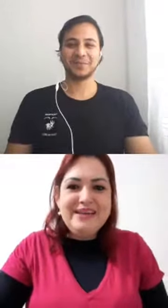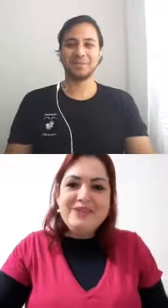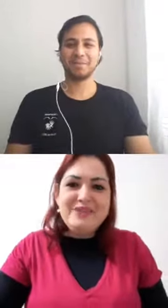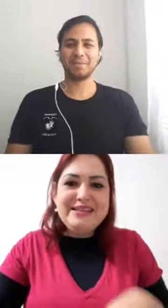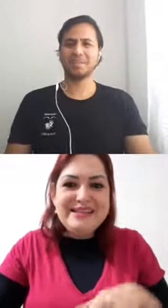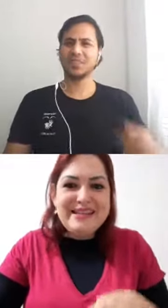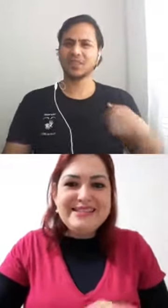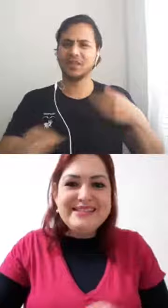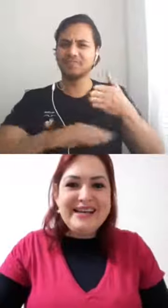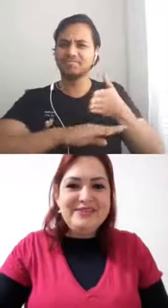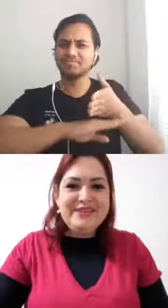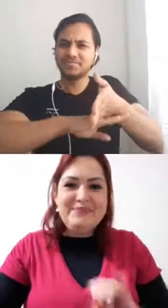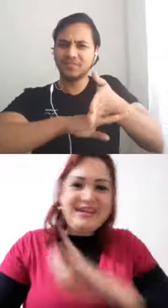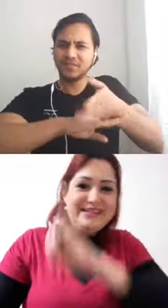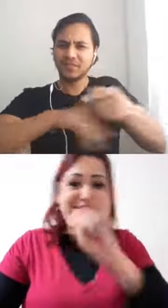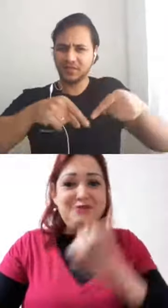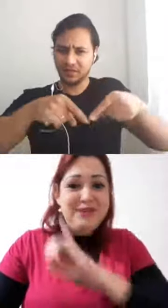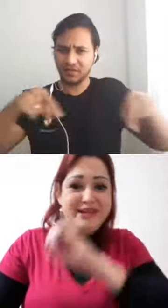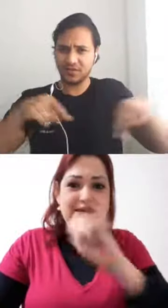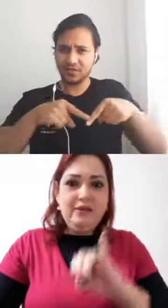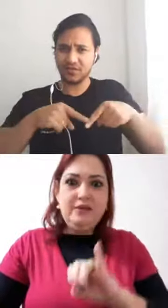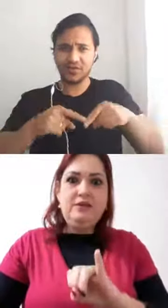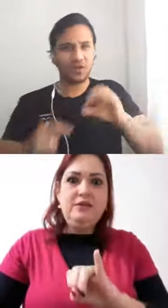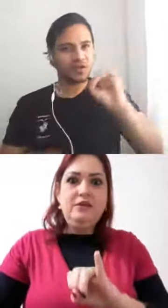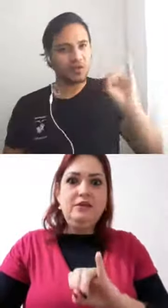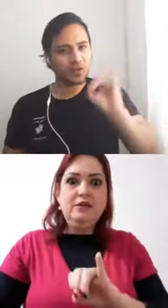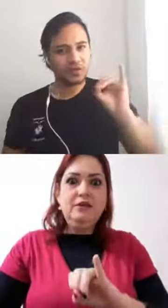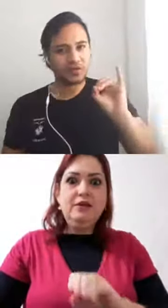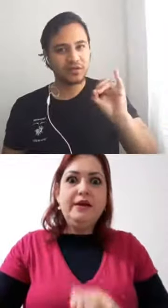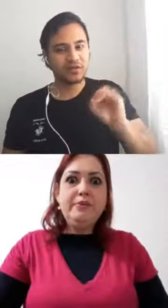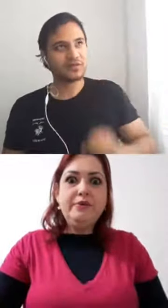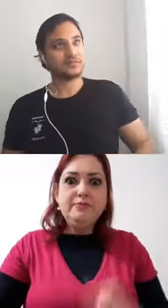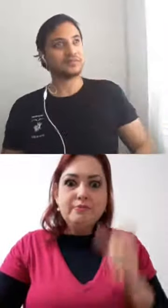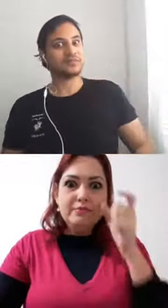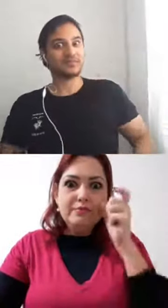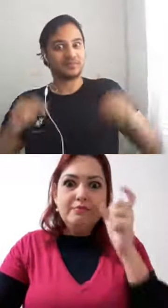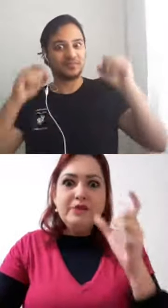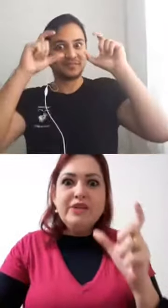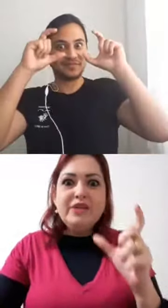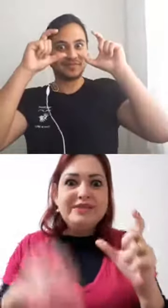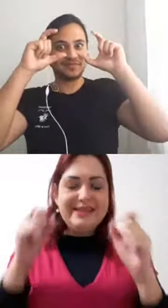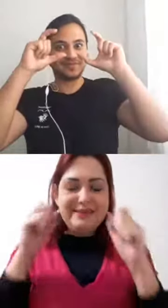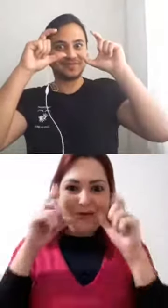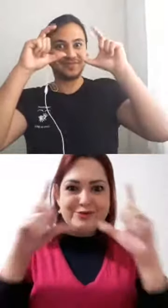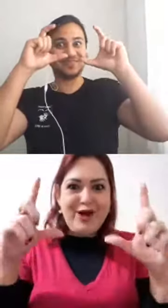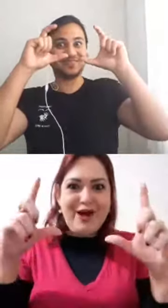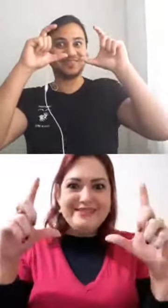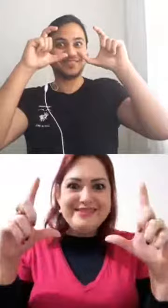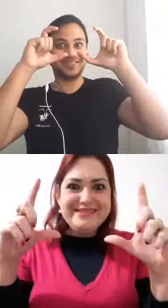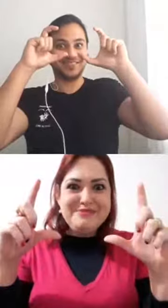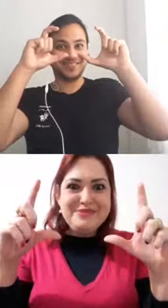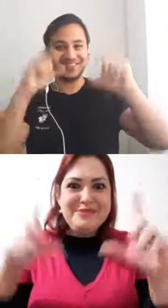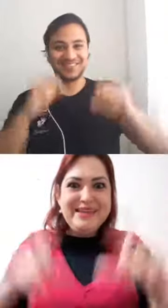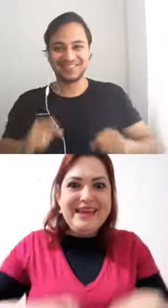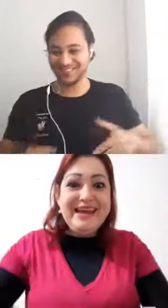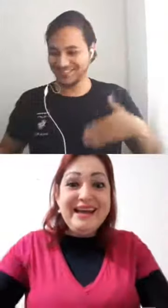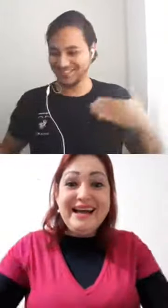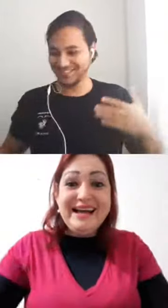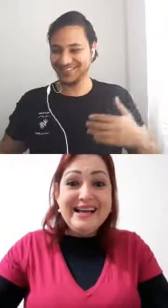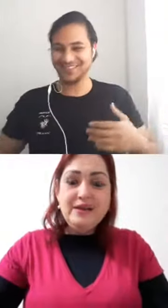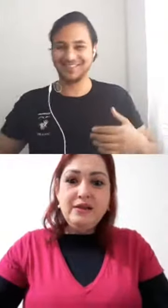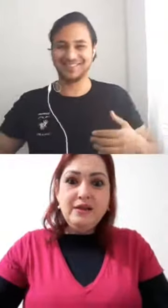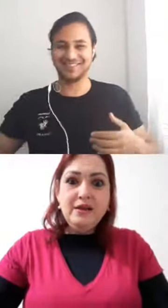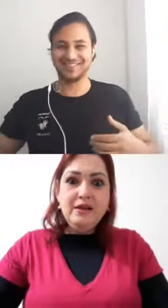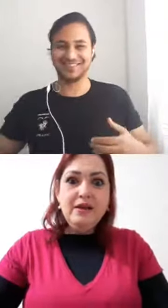E quando eu entrei na sala, eu falei para ele assim, oi. Ele abriu, meu Deus, ele abriu os olhos assim para